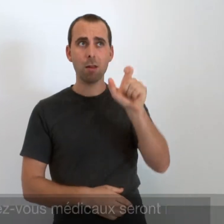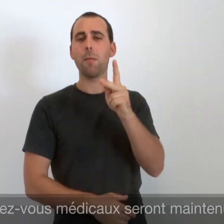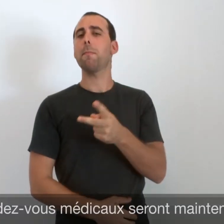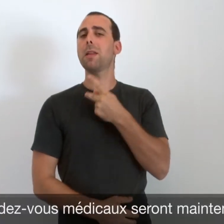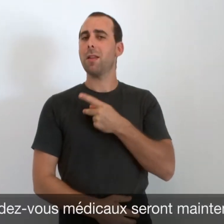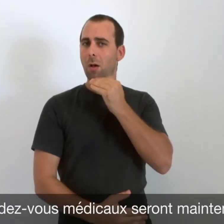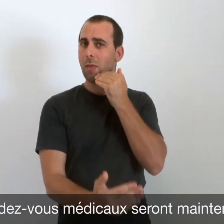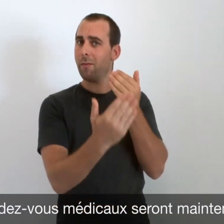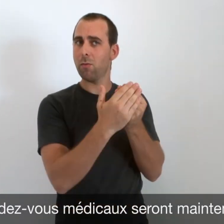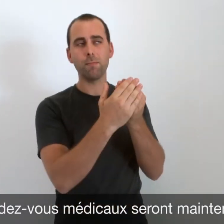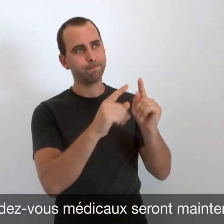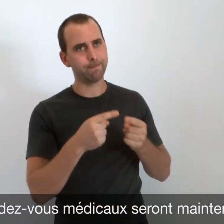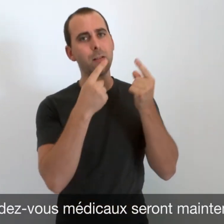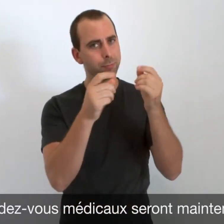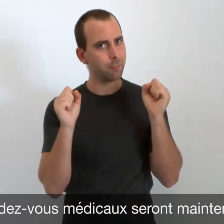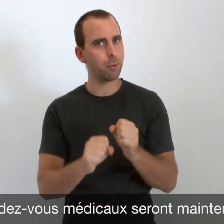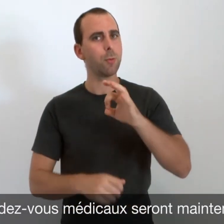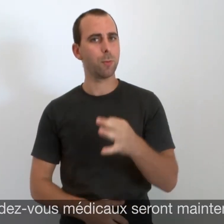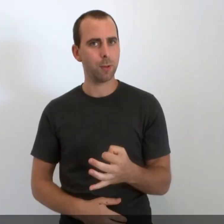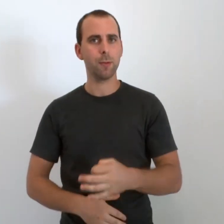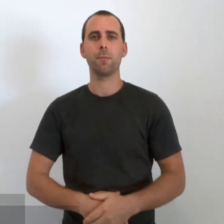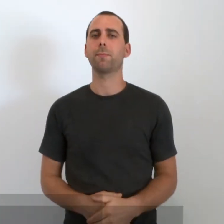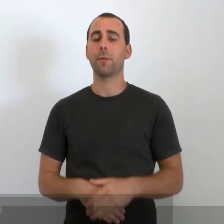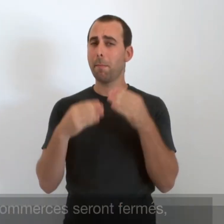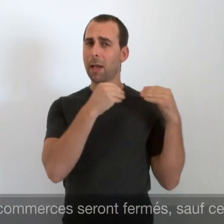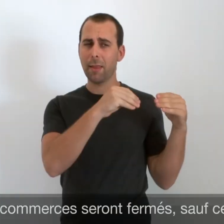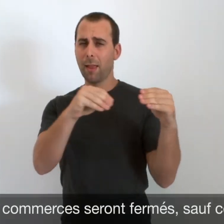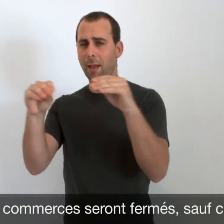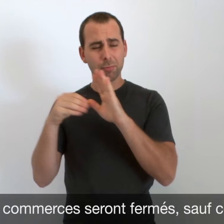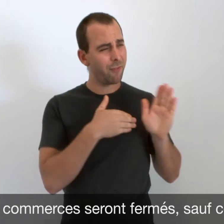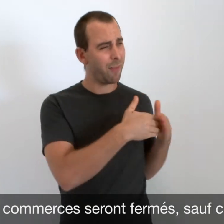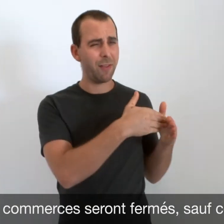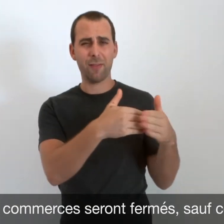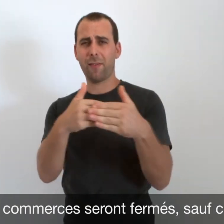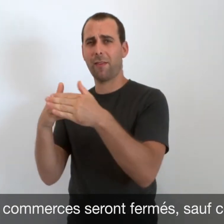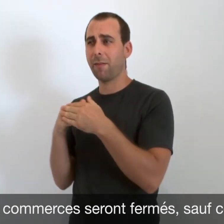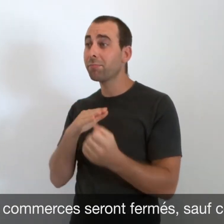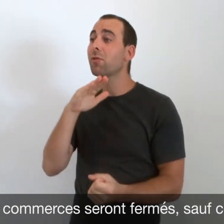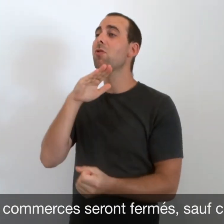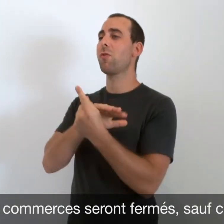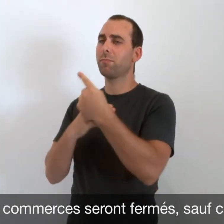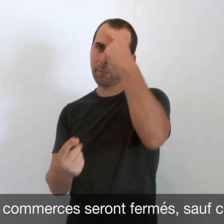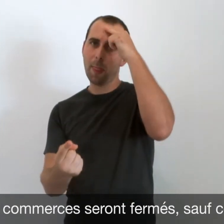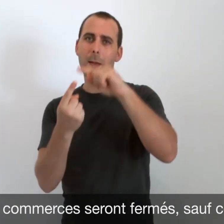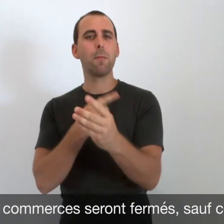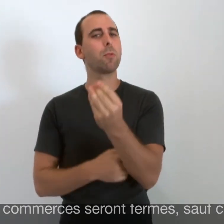impossibles. Les rendez-vous médicaux seront maintenus. Tous les commerces seront fermés, sauf